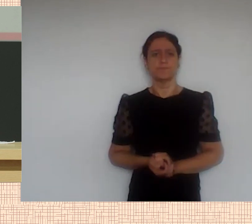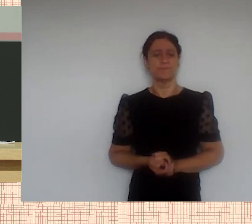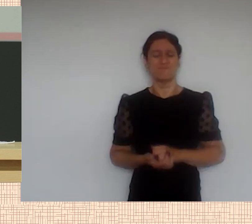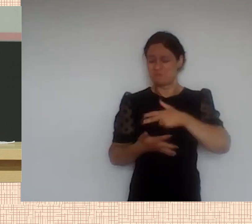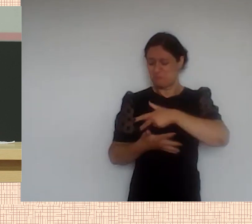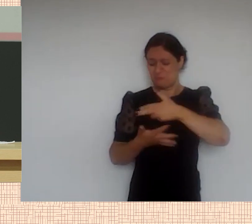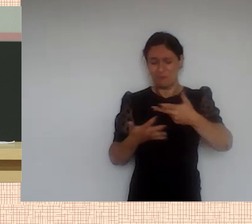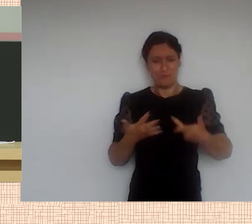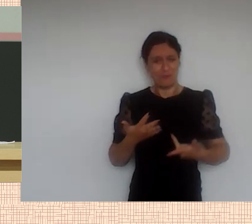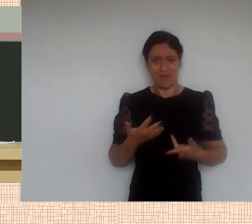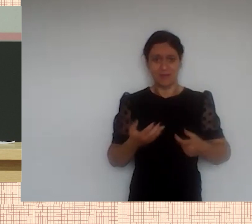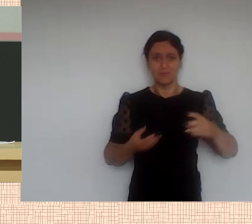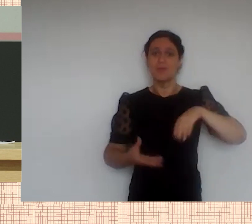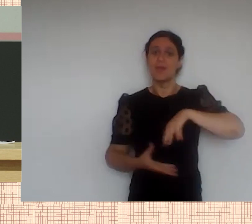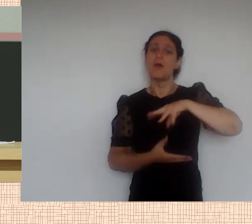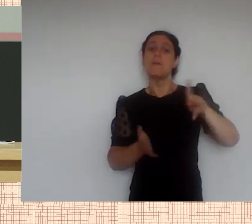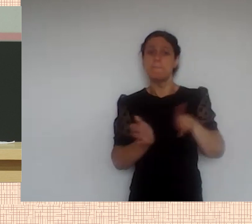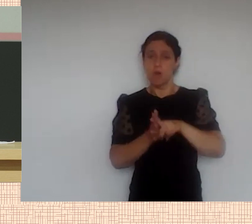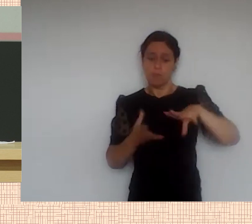Não vou nem falar mais,